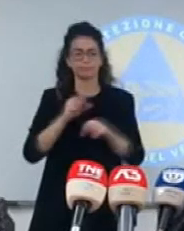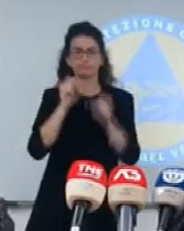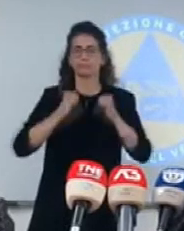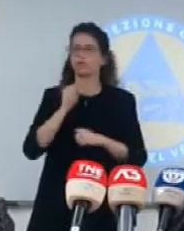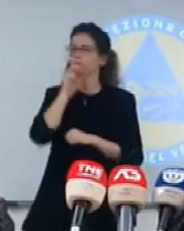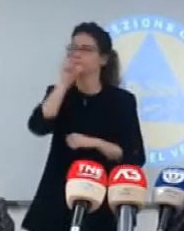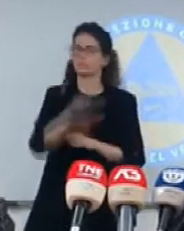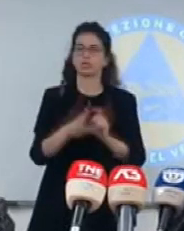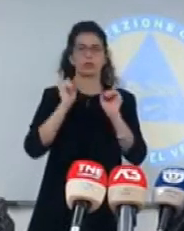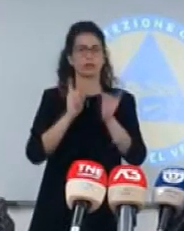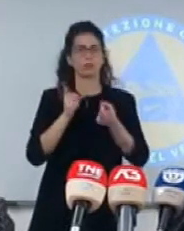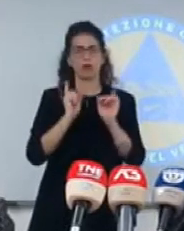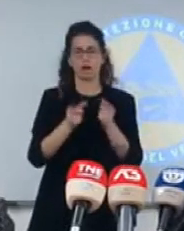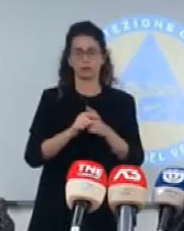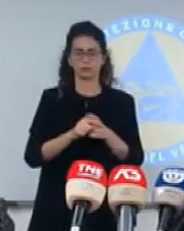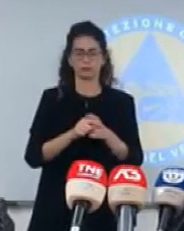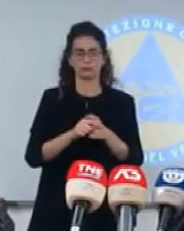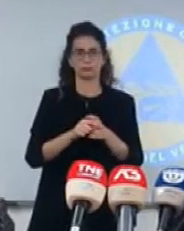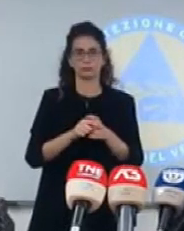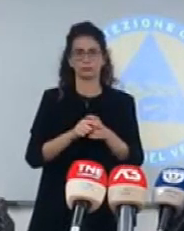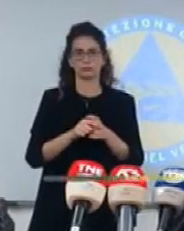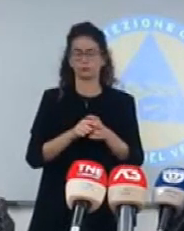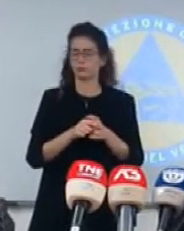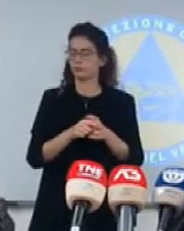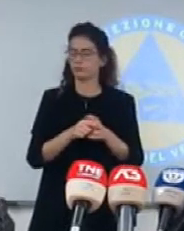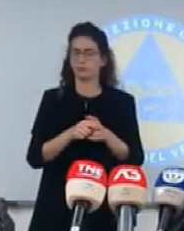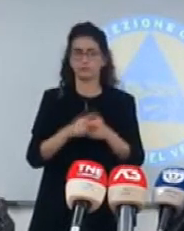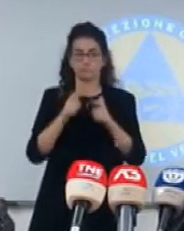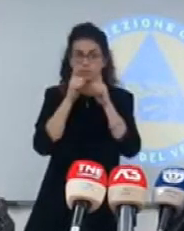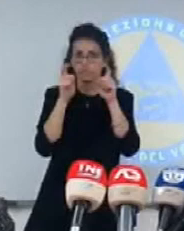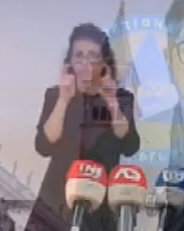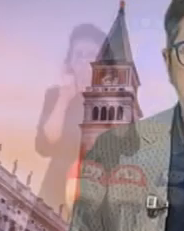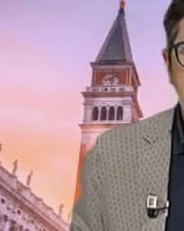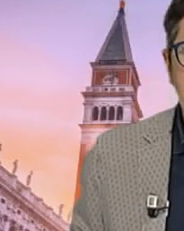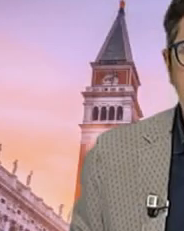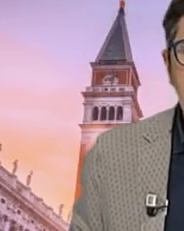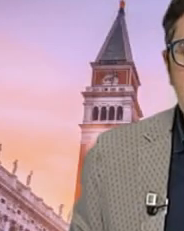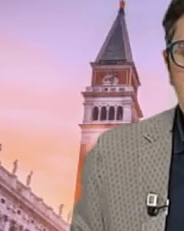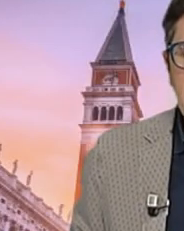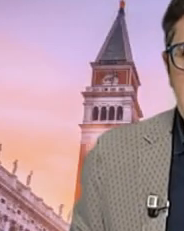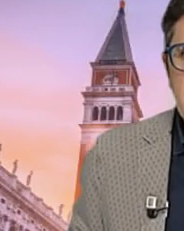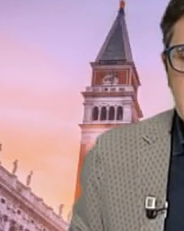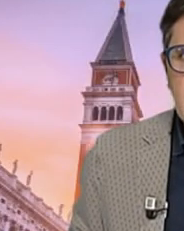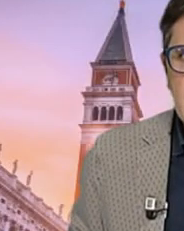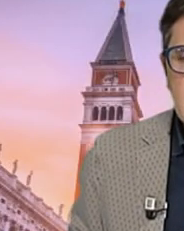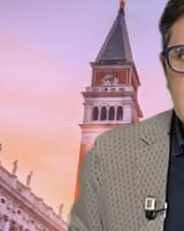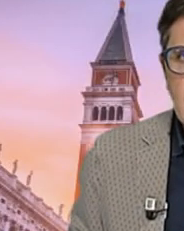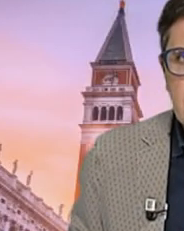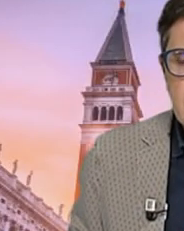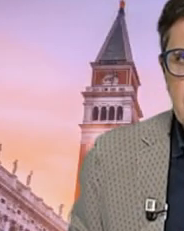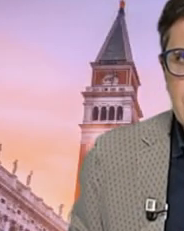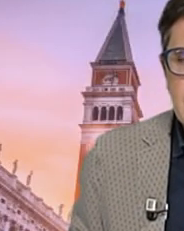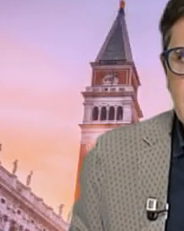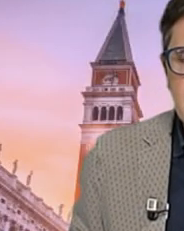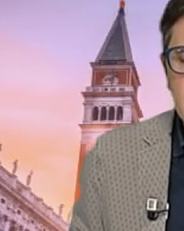di mettersi assolutamente al sicuro di non abbassare la guardia sul tema in particolare dei ricoveri